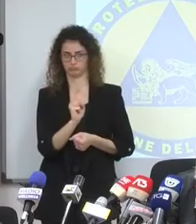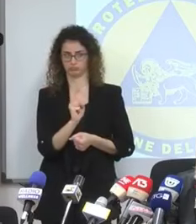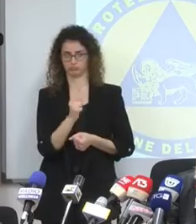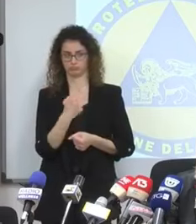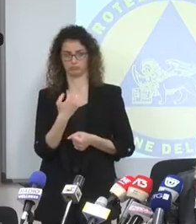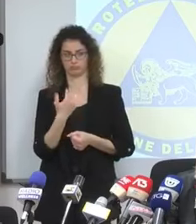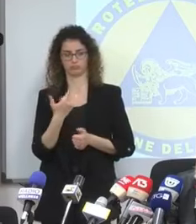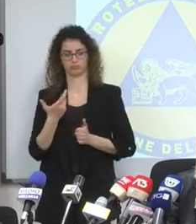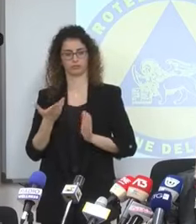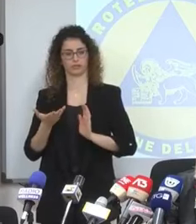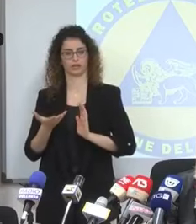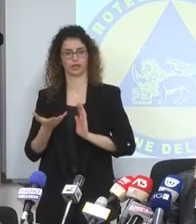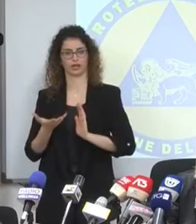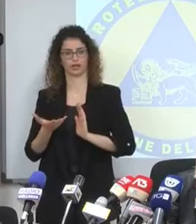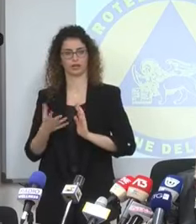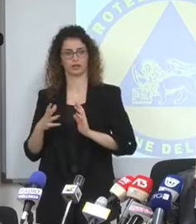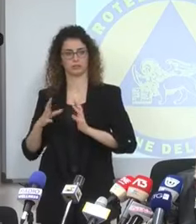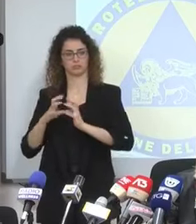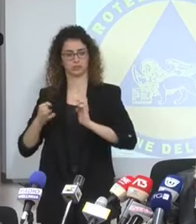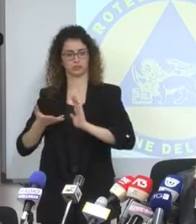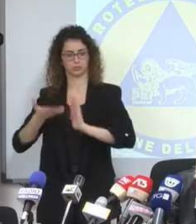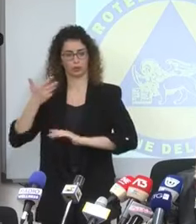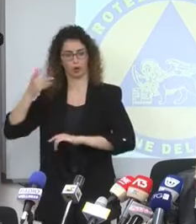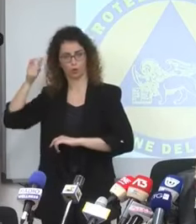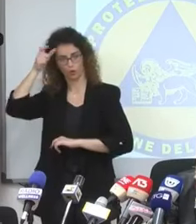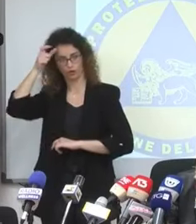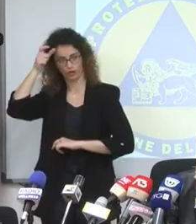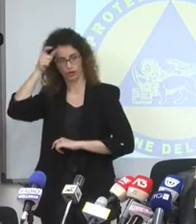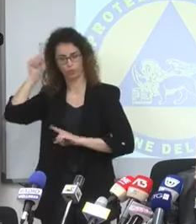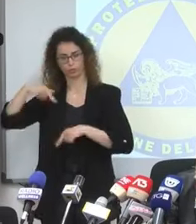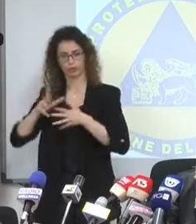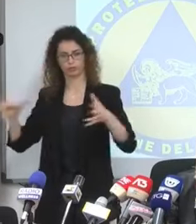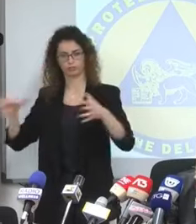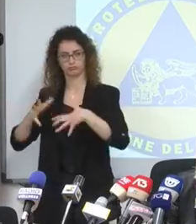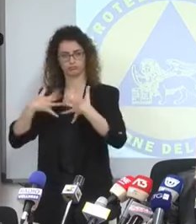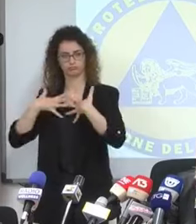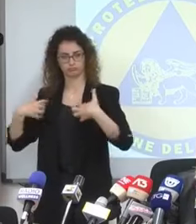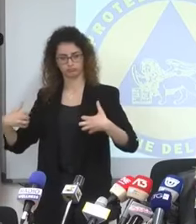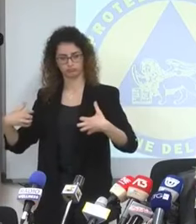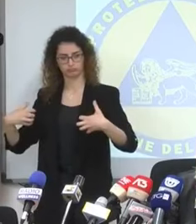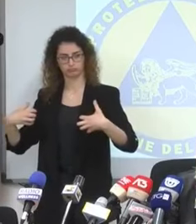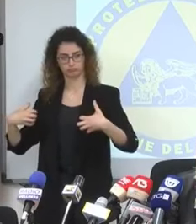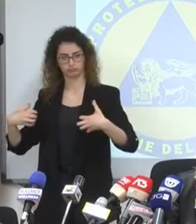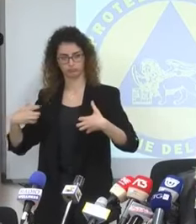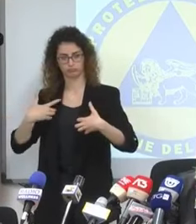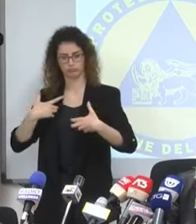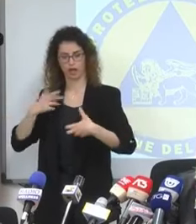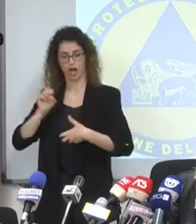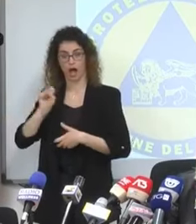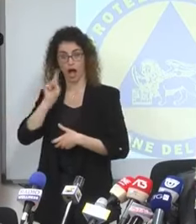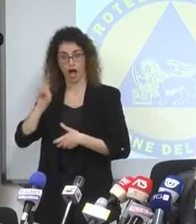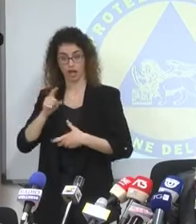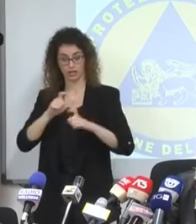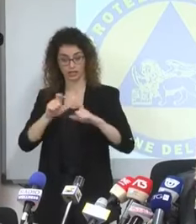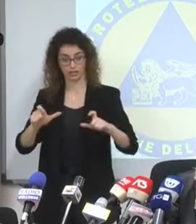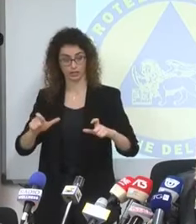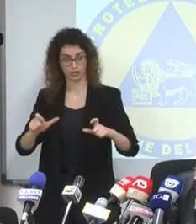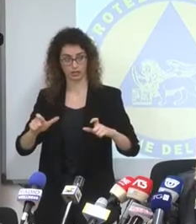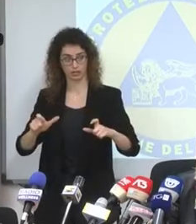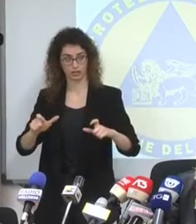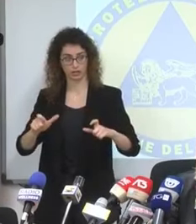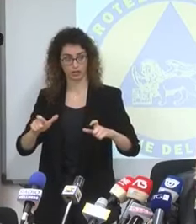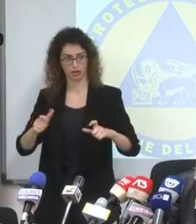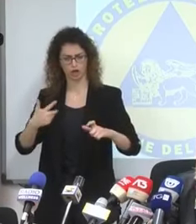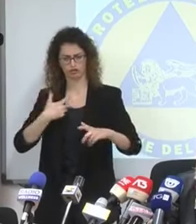delle istituzioni di governo e della comunità scientifica sull'impiego di AstraZeneca, non ci sia stata